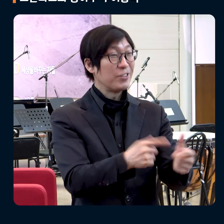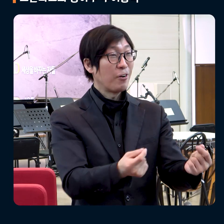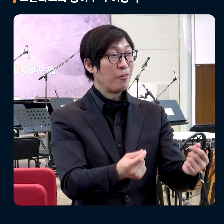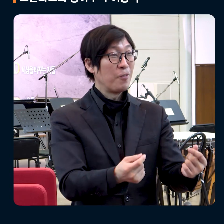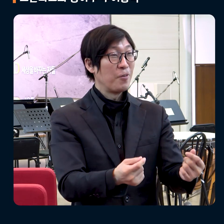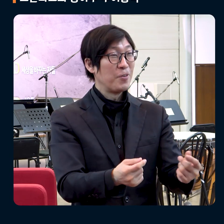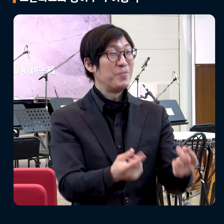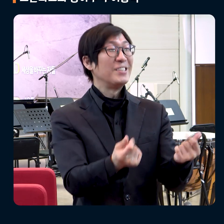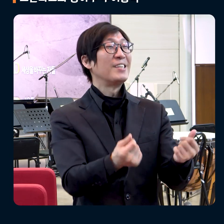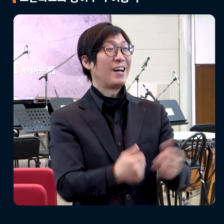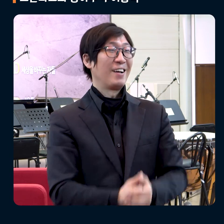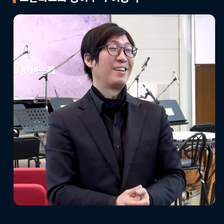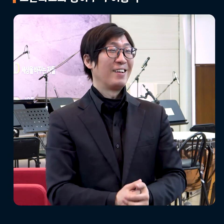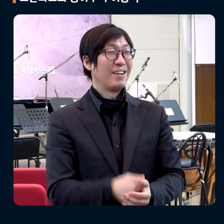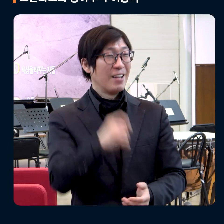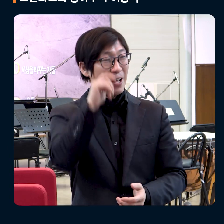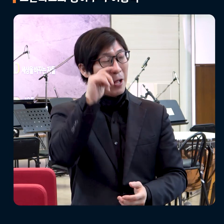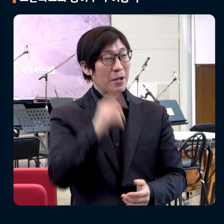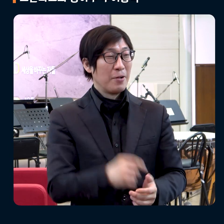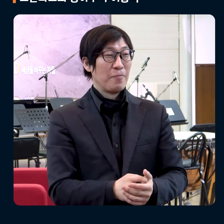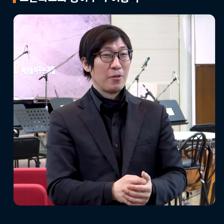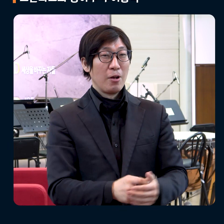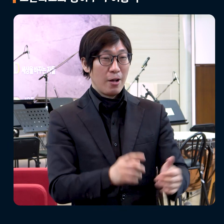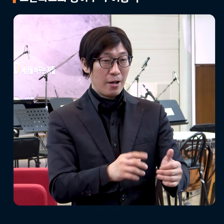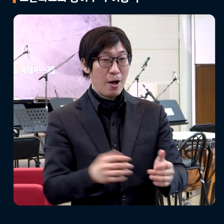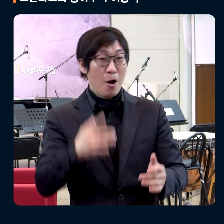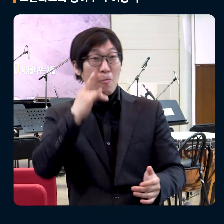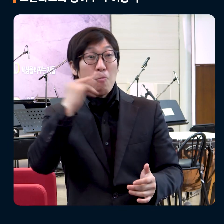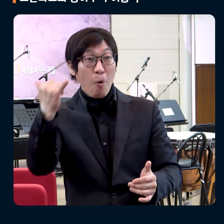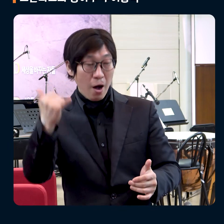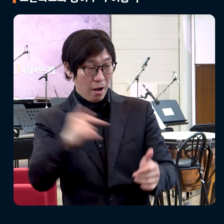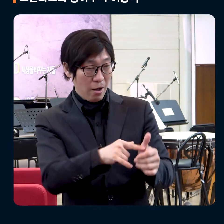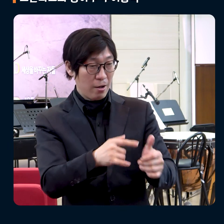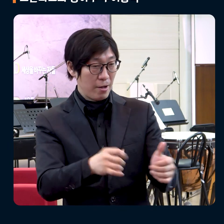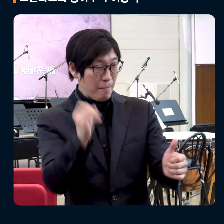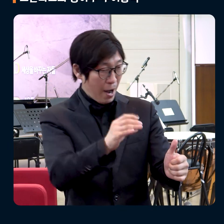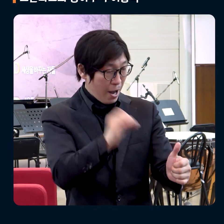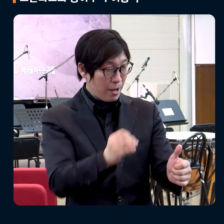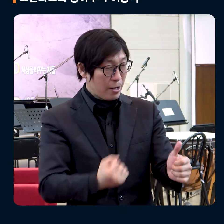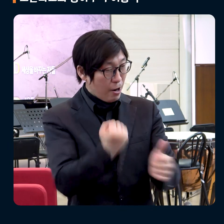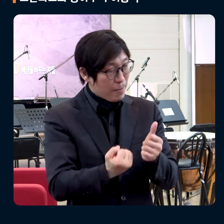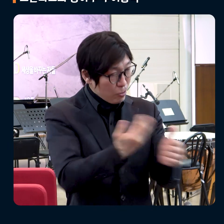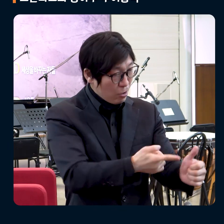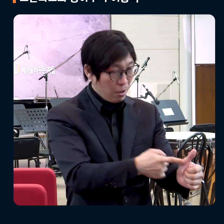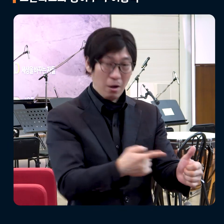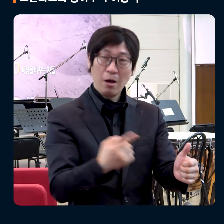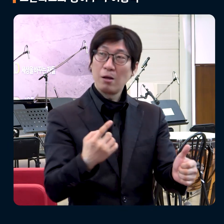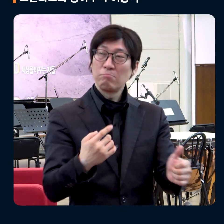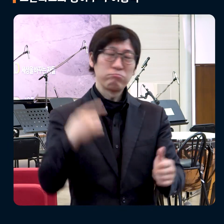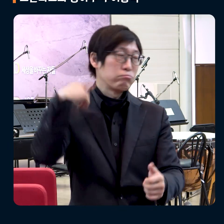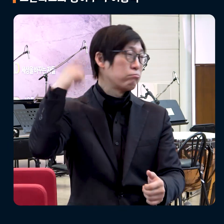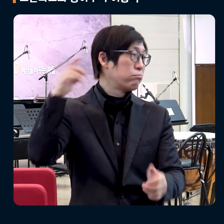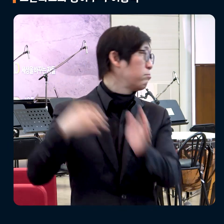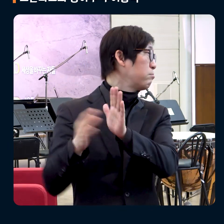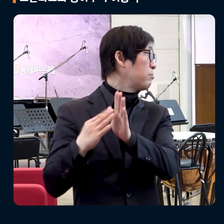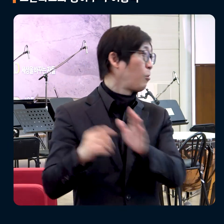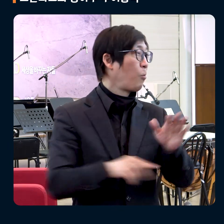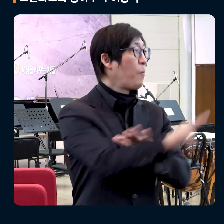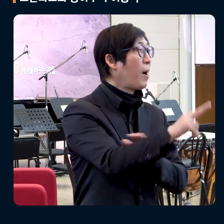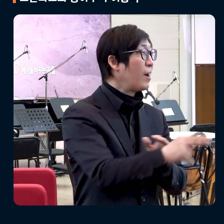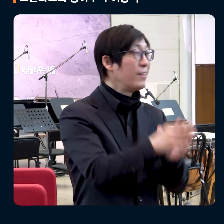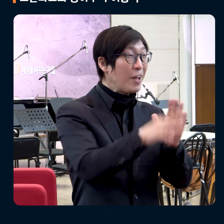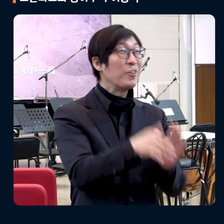그것은요 아직 그래도 착한 니고데모예요. 뭐 얘기하려고 하는데 문 닫고 가버려. 안 나오는 니고데모 얼마나